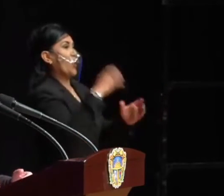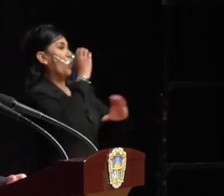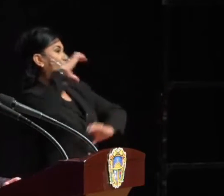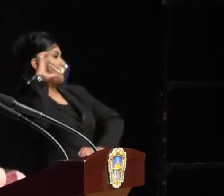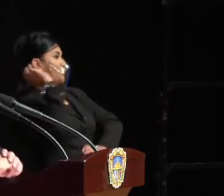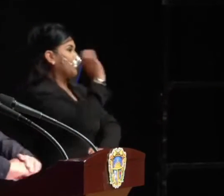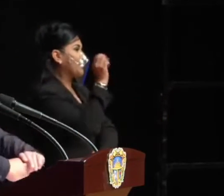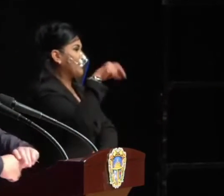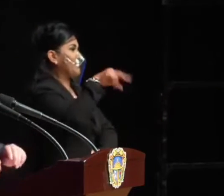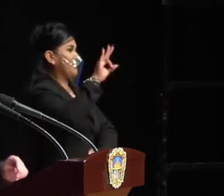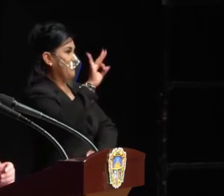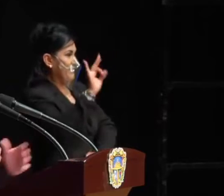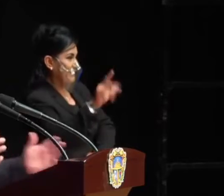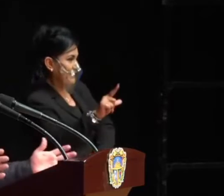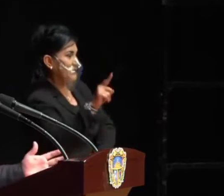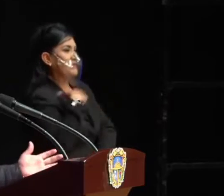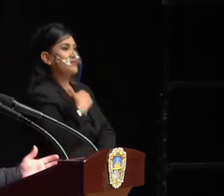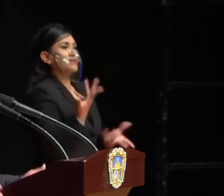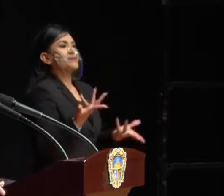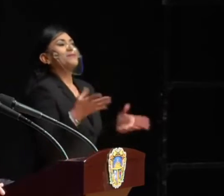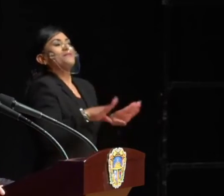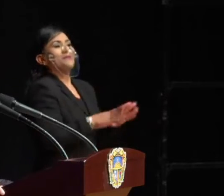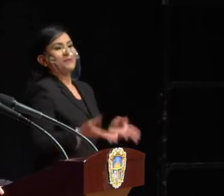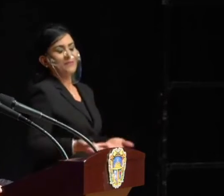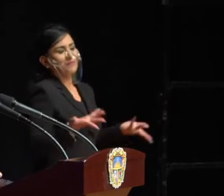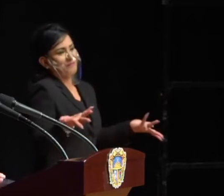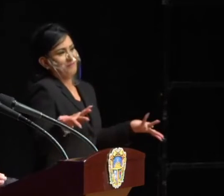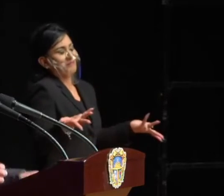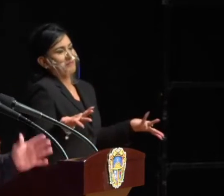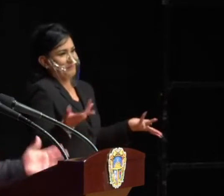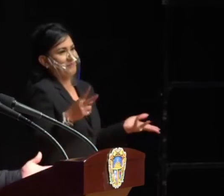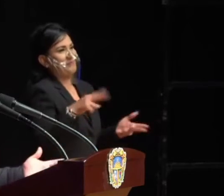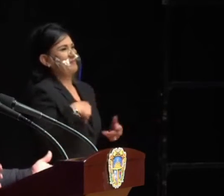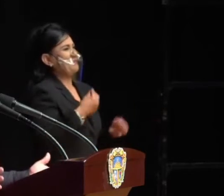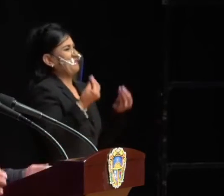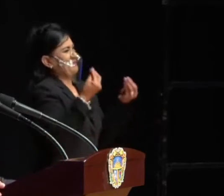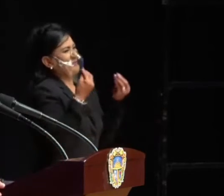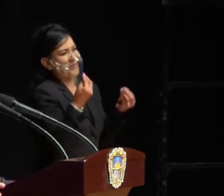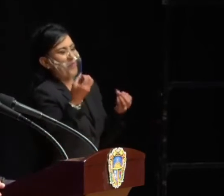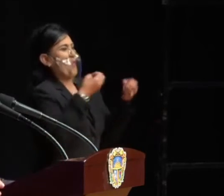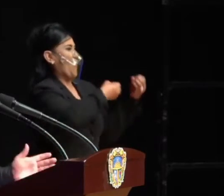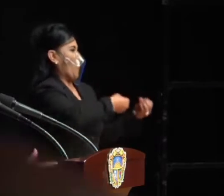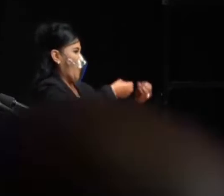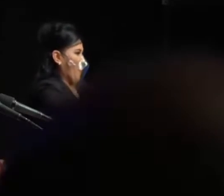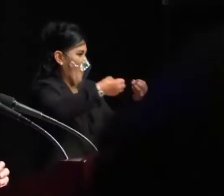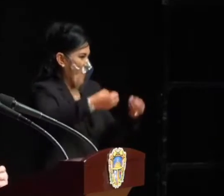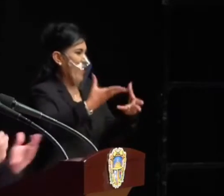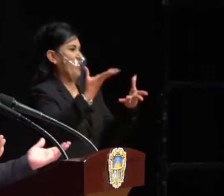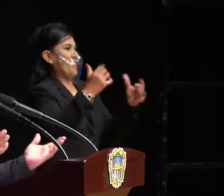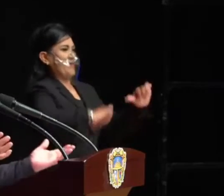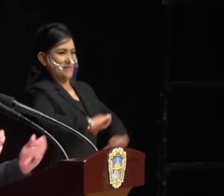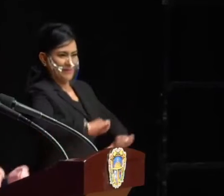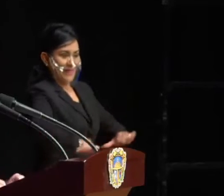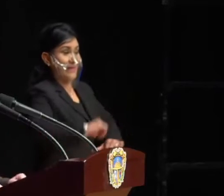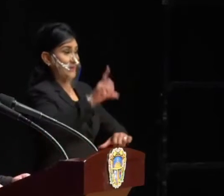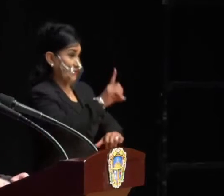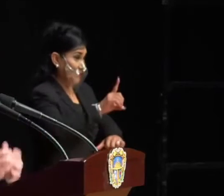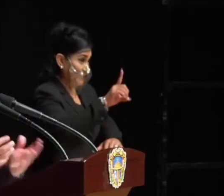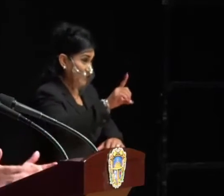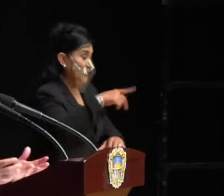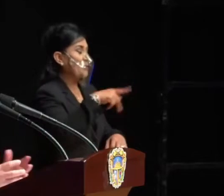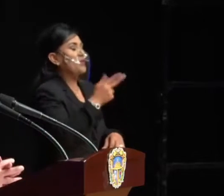partidos de fútbol. Entonces, con tanta agenda de domingo, pues la verdad es que